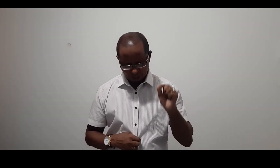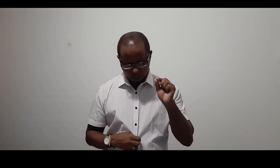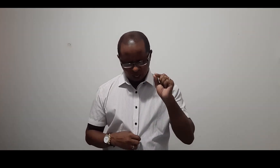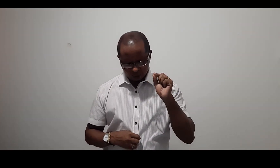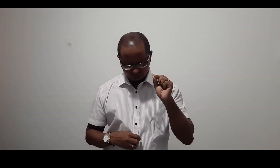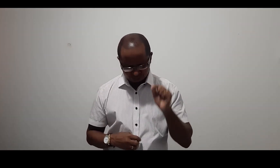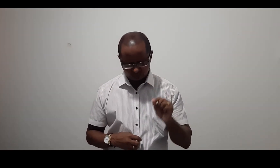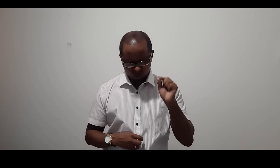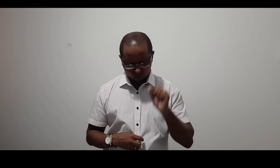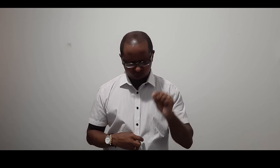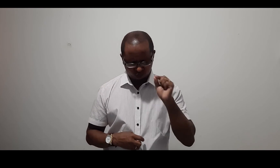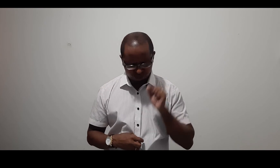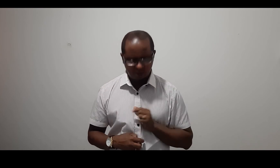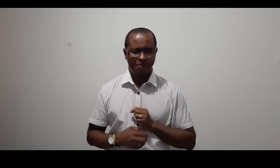hamelombelona ny fony torotoro fo.